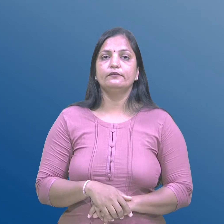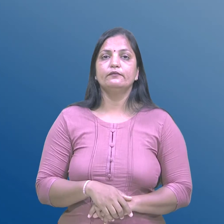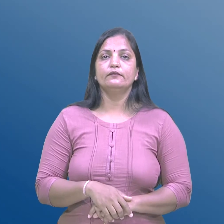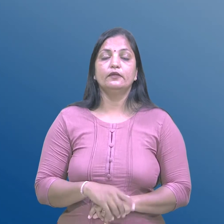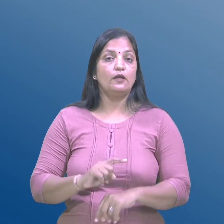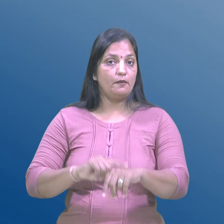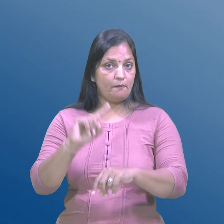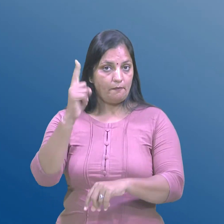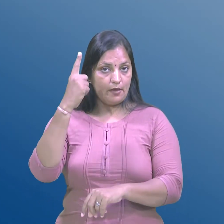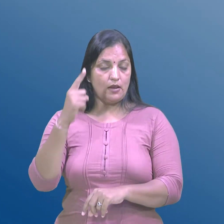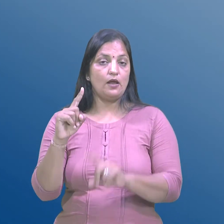પહેલાનું એ